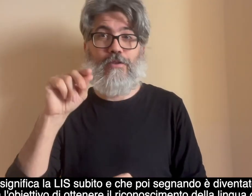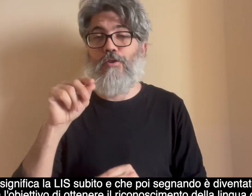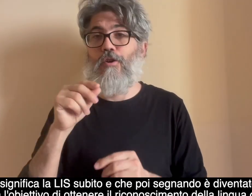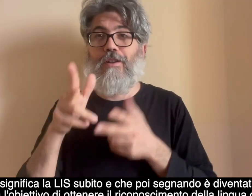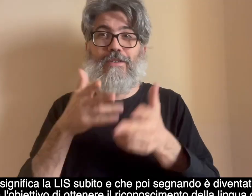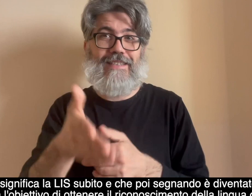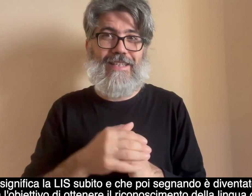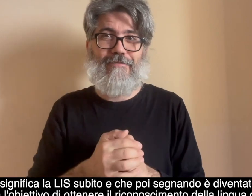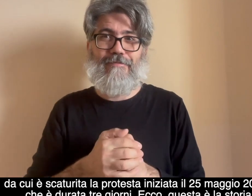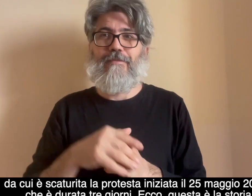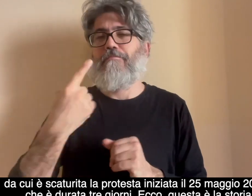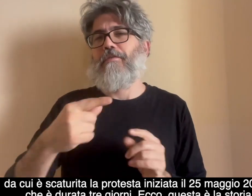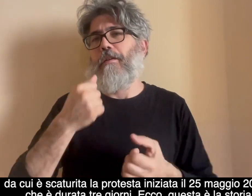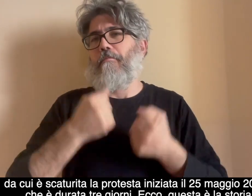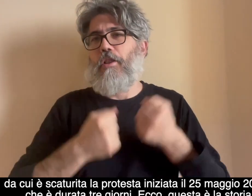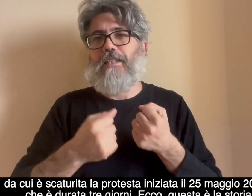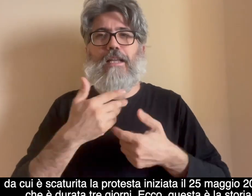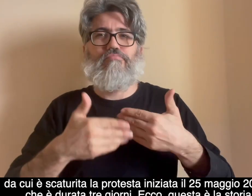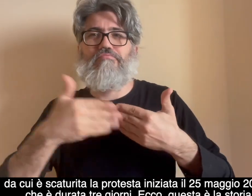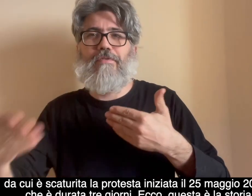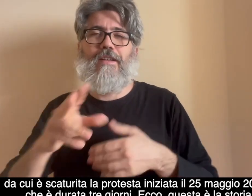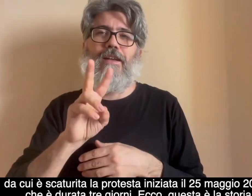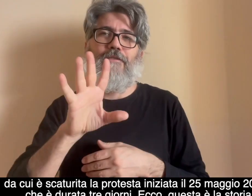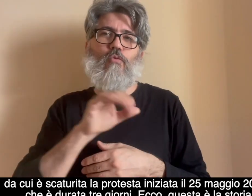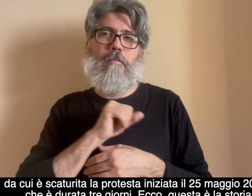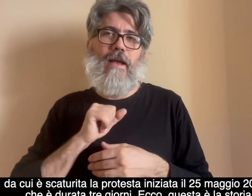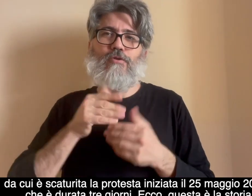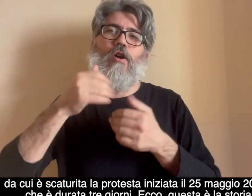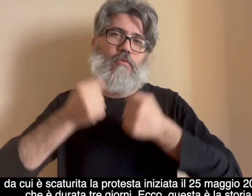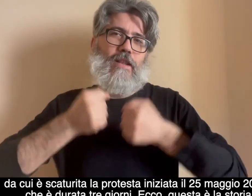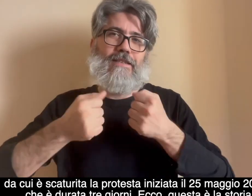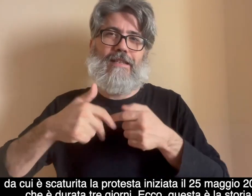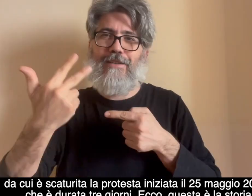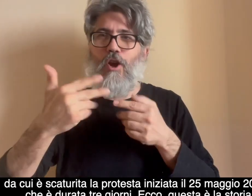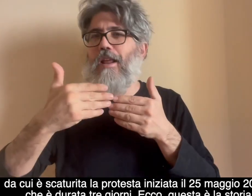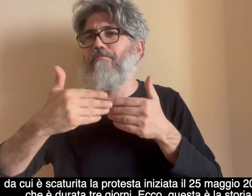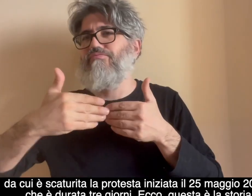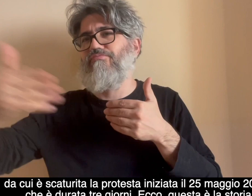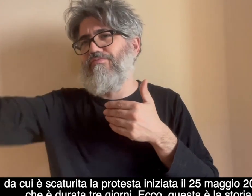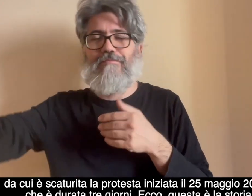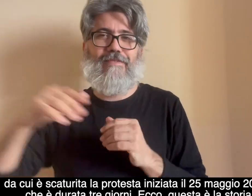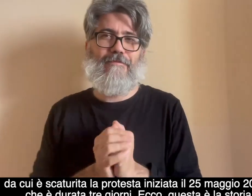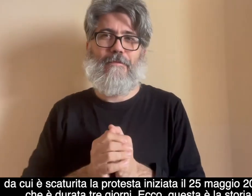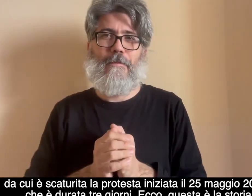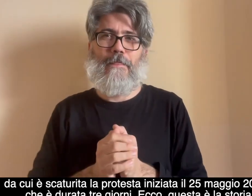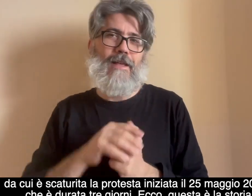della lingua dei segni e da qui è scaturita la protesta iniziata il 25 maggio 2011 ed è durata tre giorni ecco